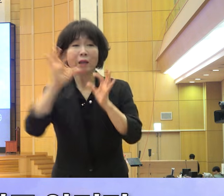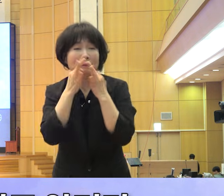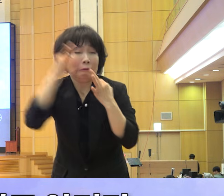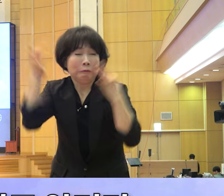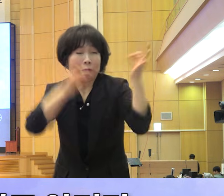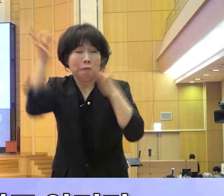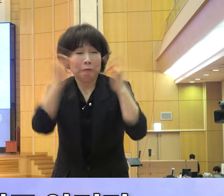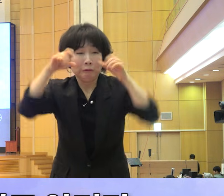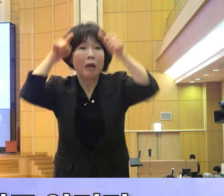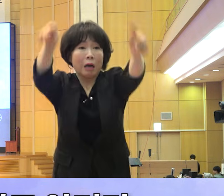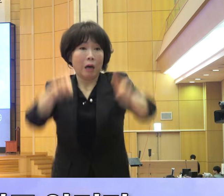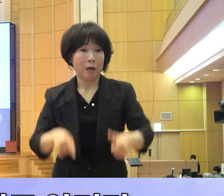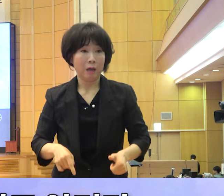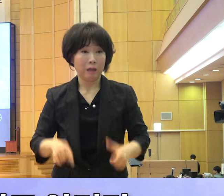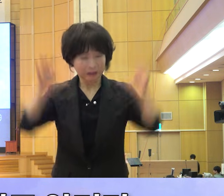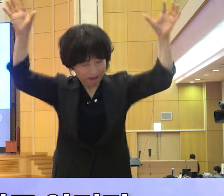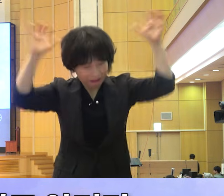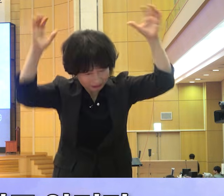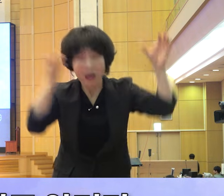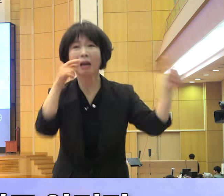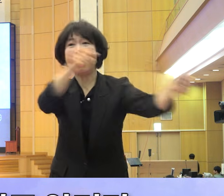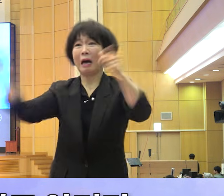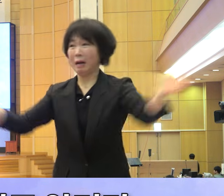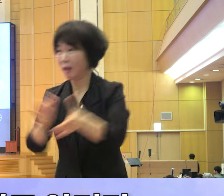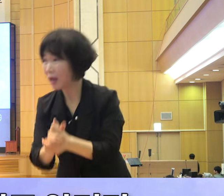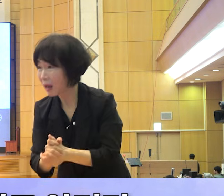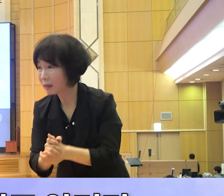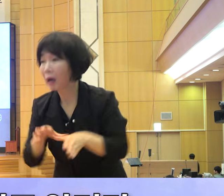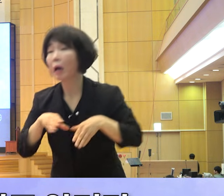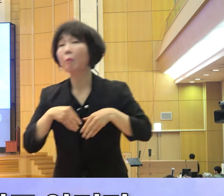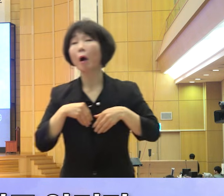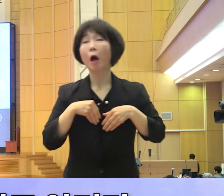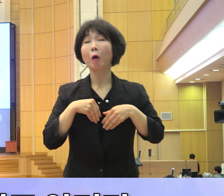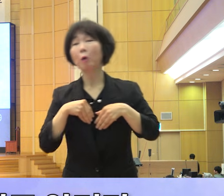거예요. 하나님 규모가 서 그런 게 아니에요.